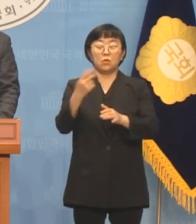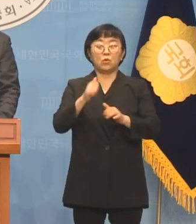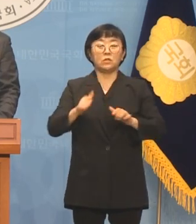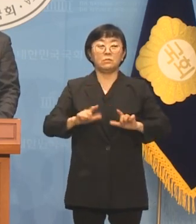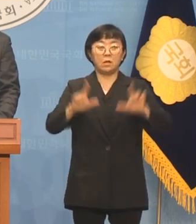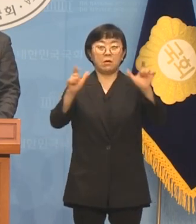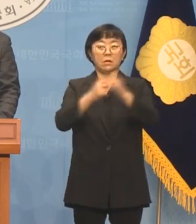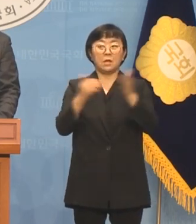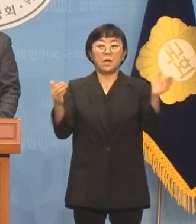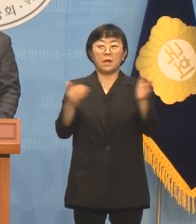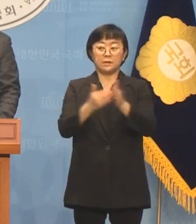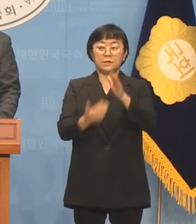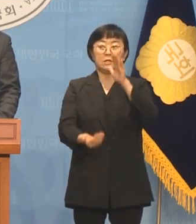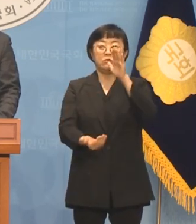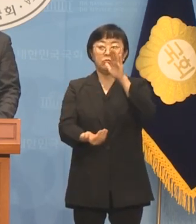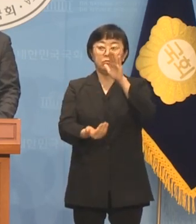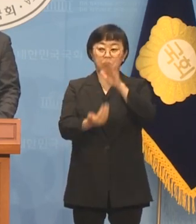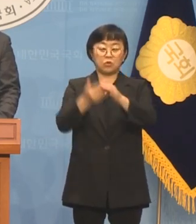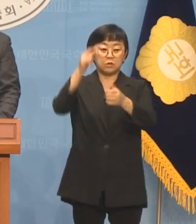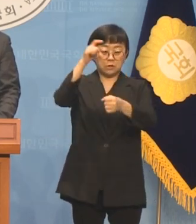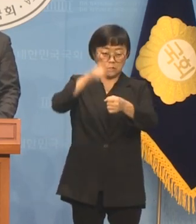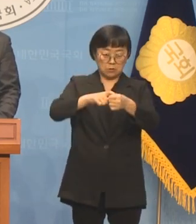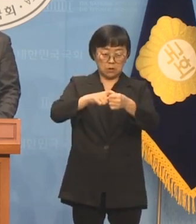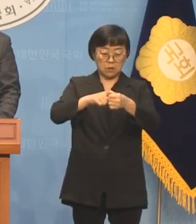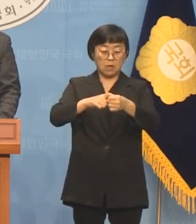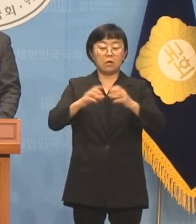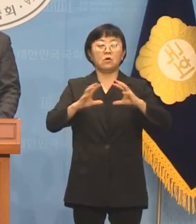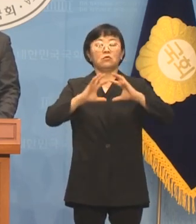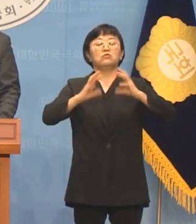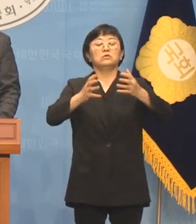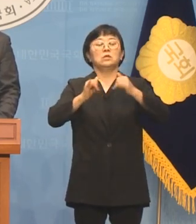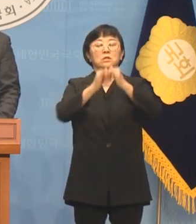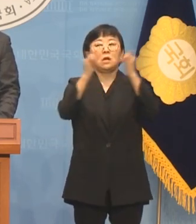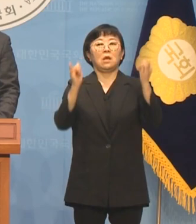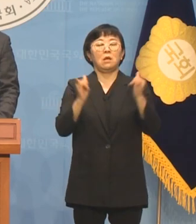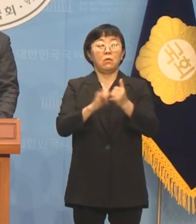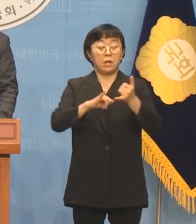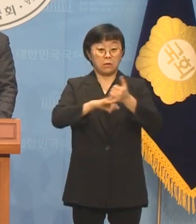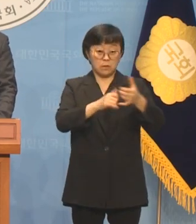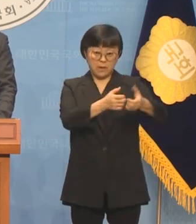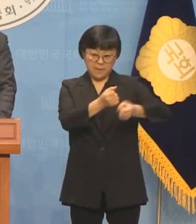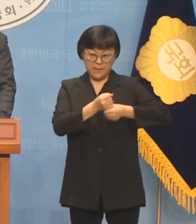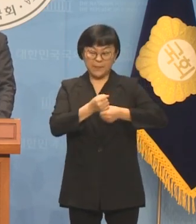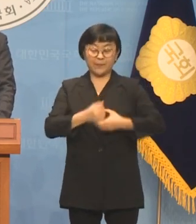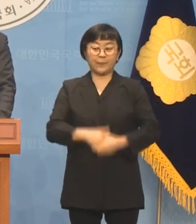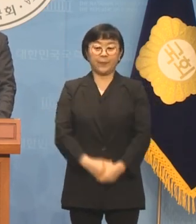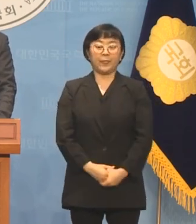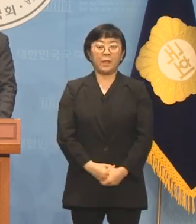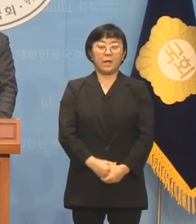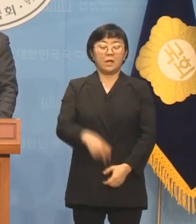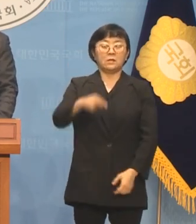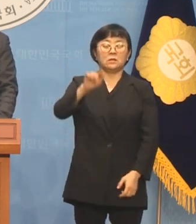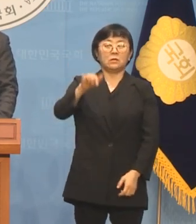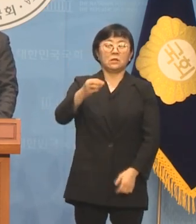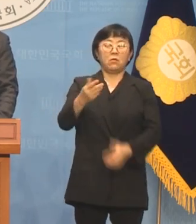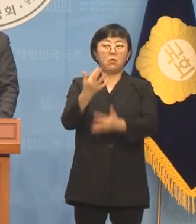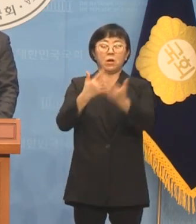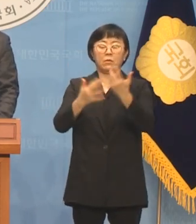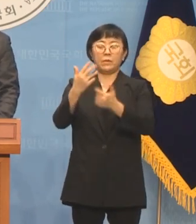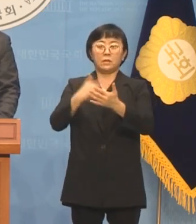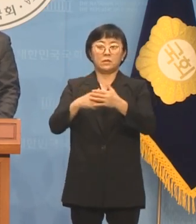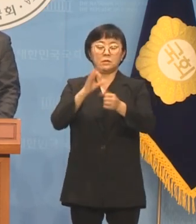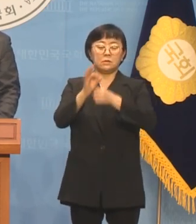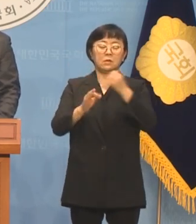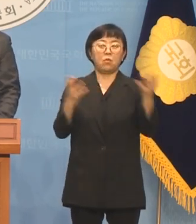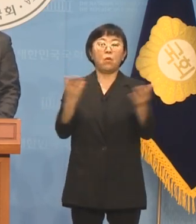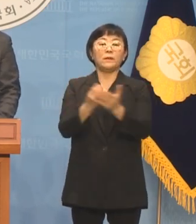2050년까지 탄소 중립을 이루겠다는 국제사회와의 약속을 앞당기겠습니다. 석탄 화력 발전은 10년 안에